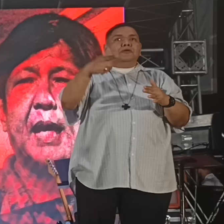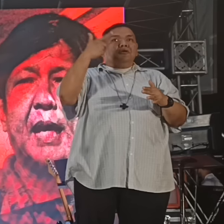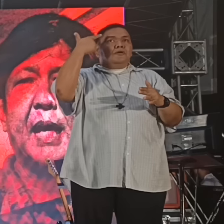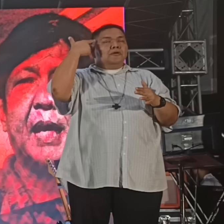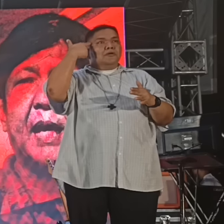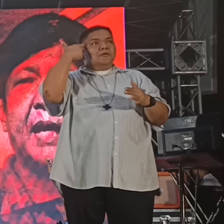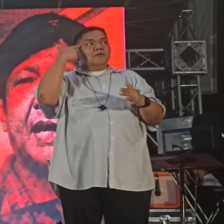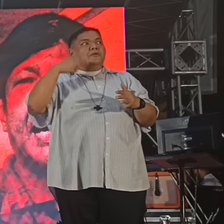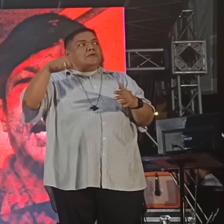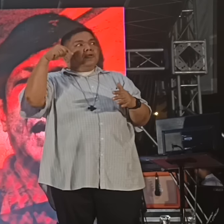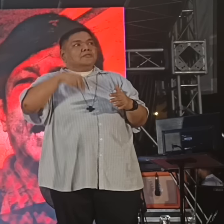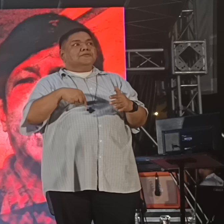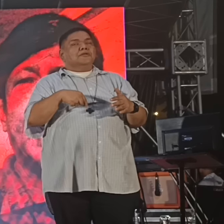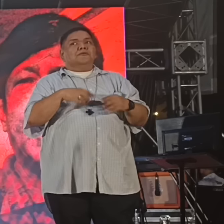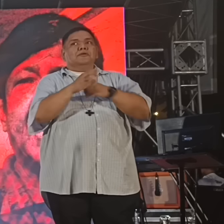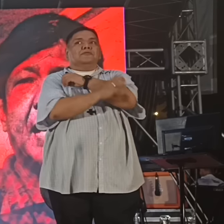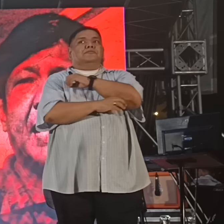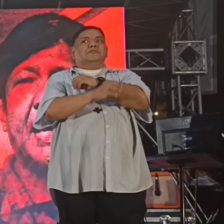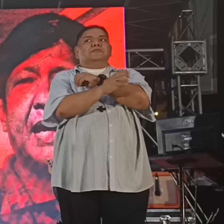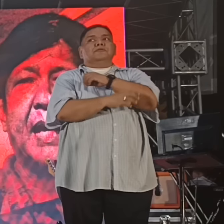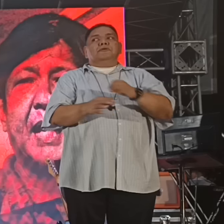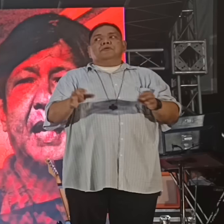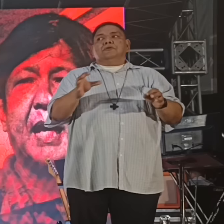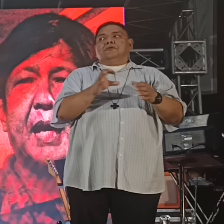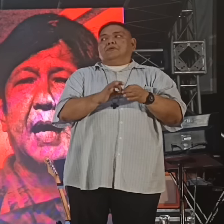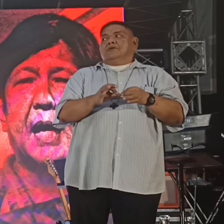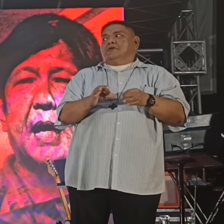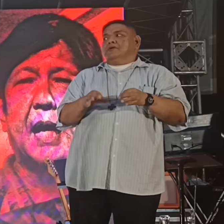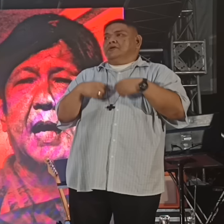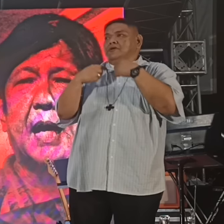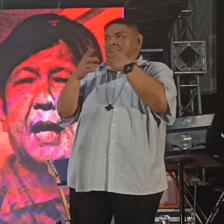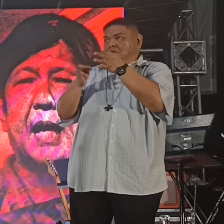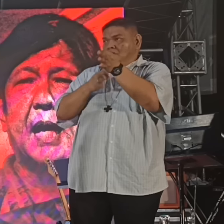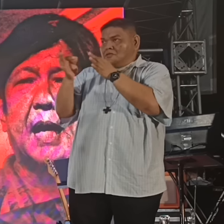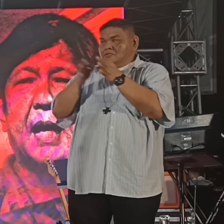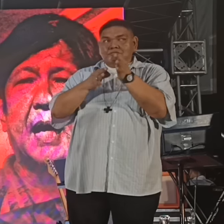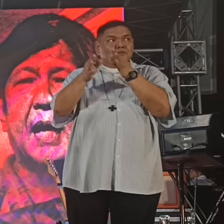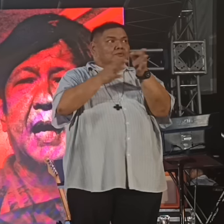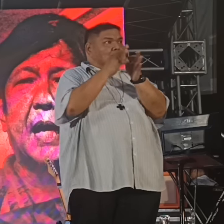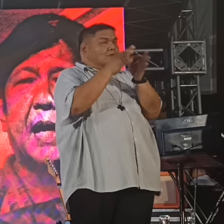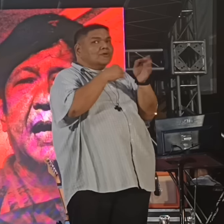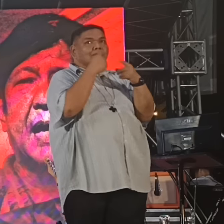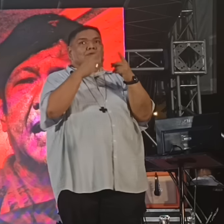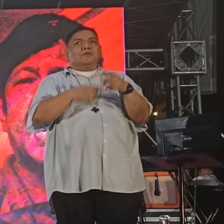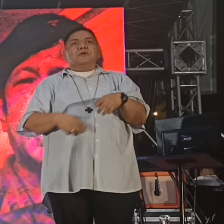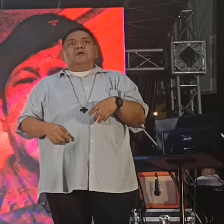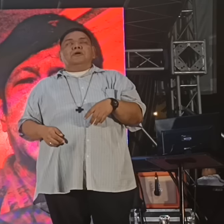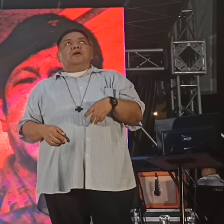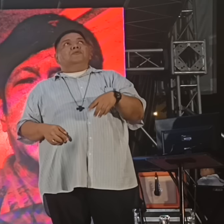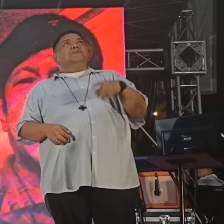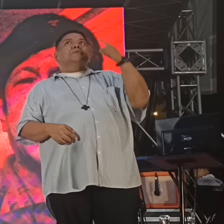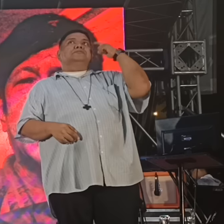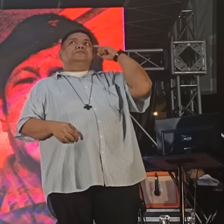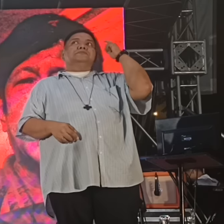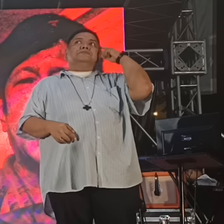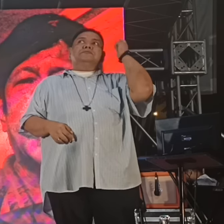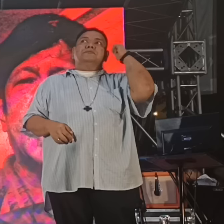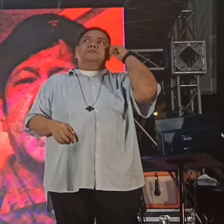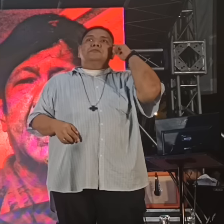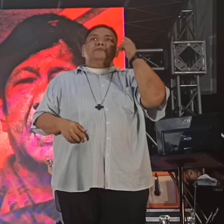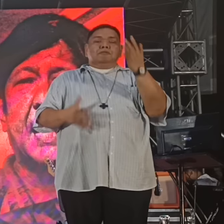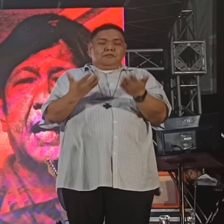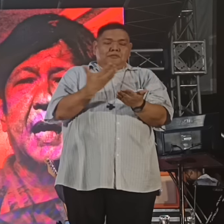Marcos sa ating bansa. Ito rin na dala sasabihin ko. Imagine,